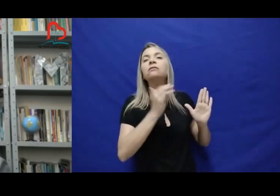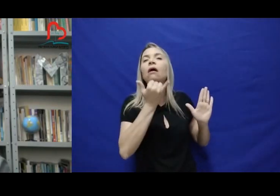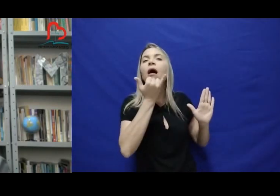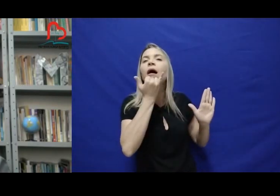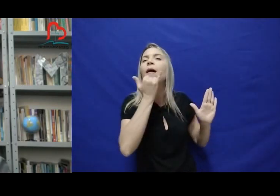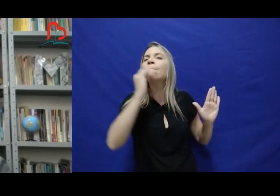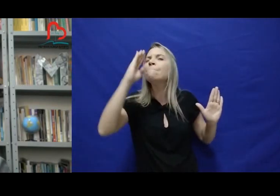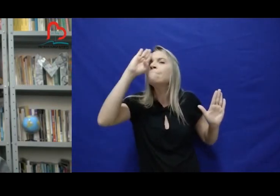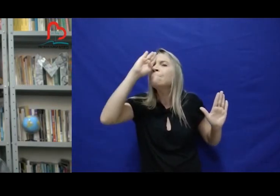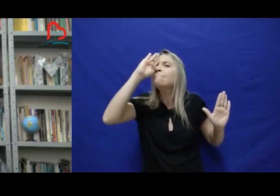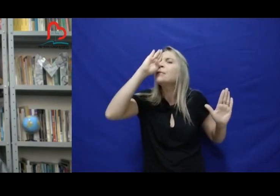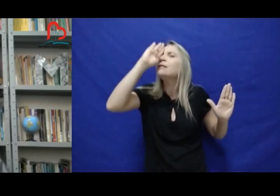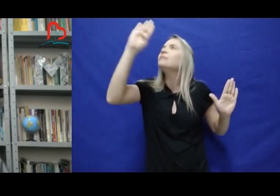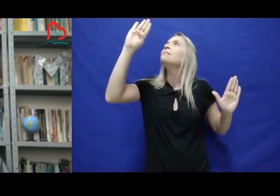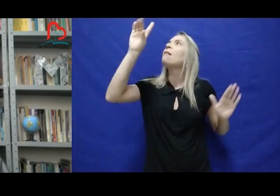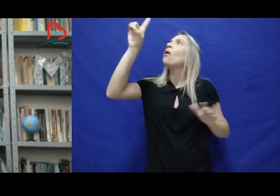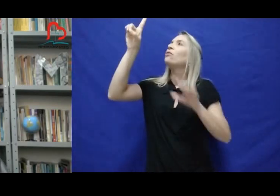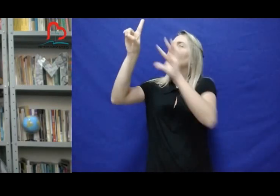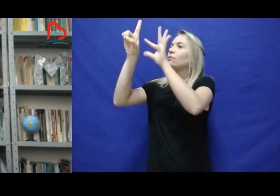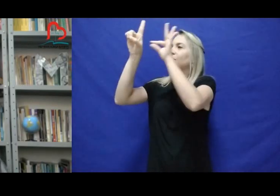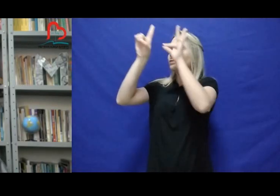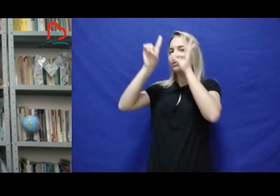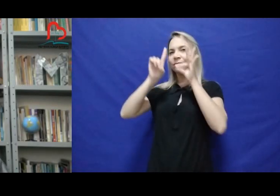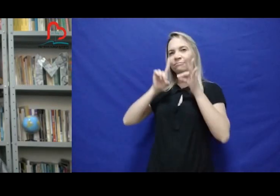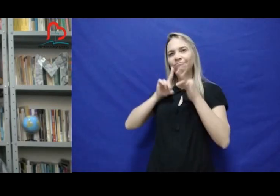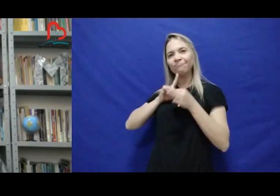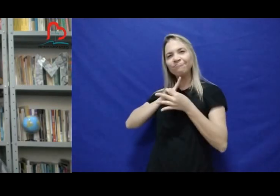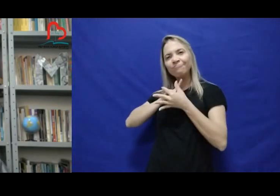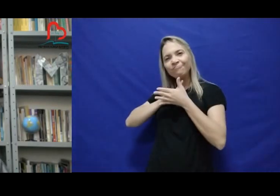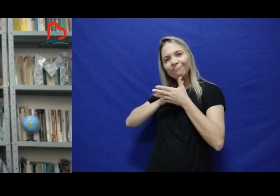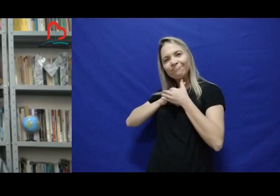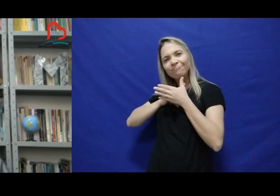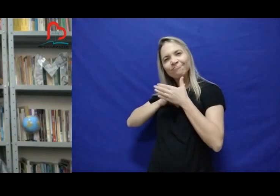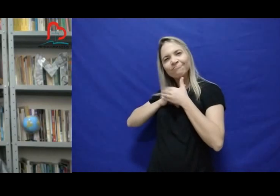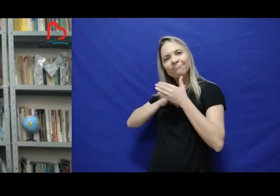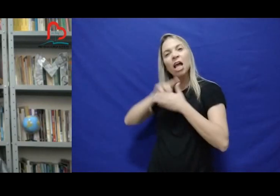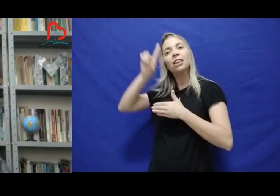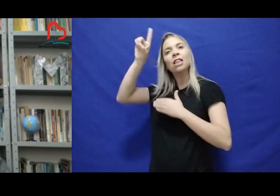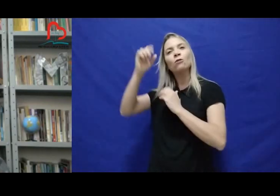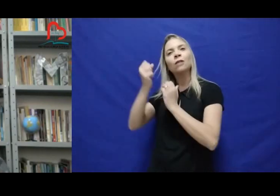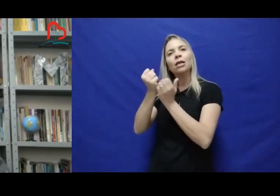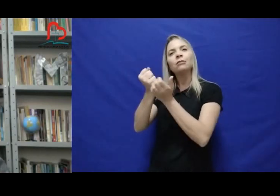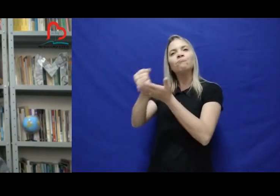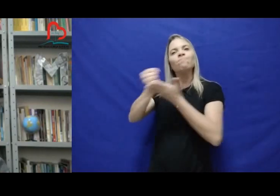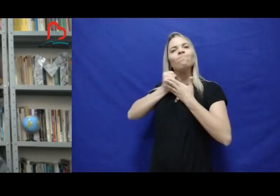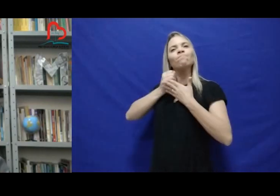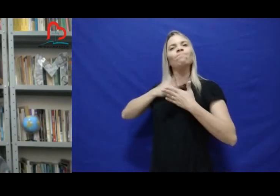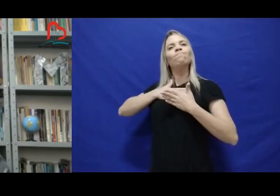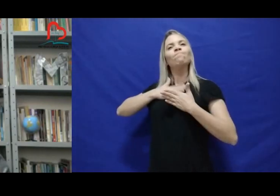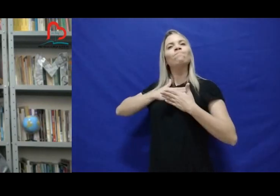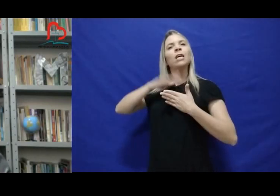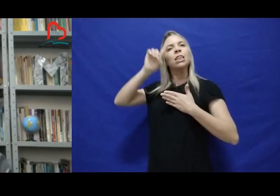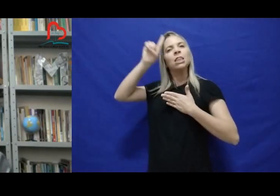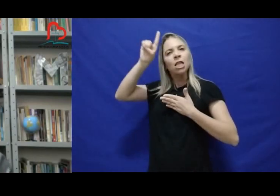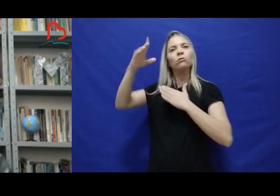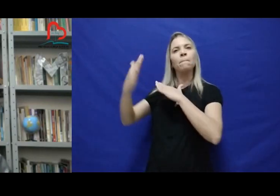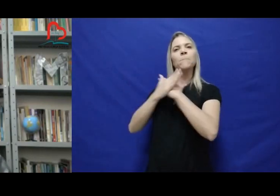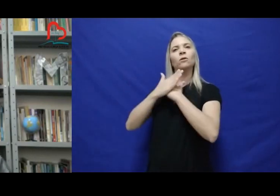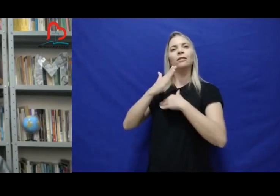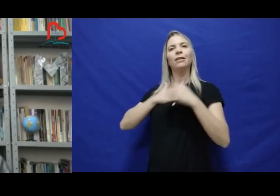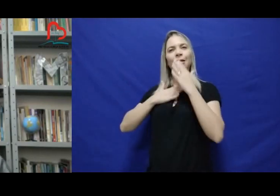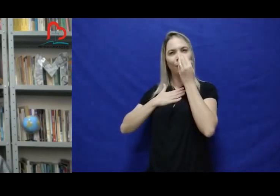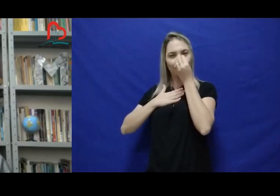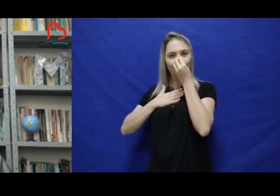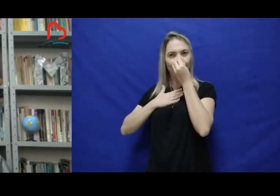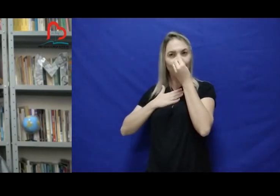sempre de toda palavra que procede da boca de Deus. É Ele quem nos sustenta. Meus irmãos, Agostinho